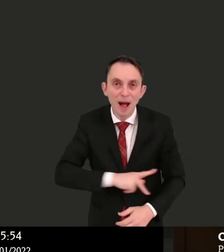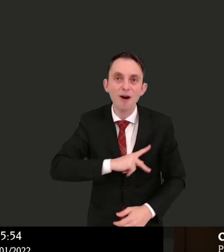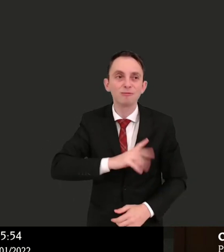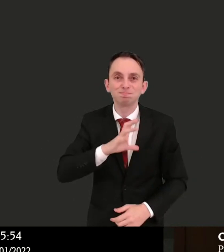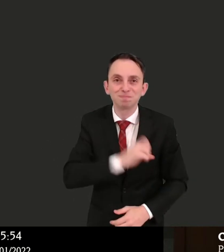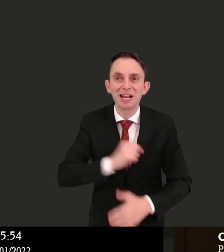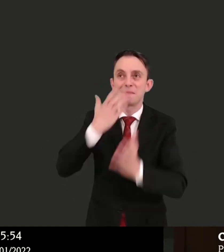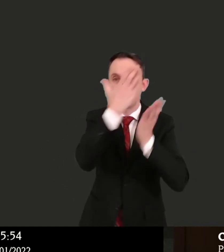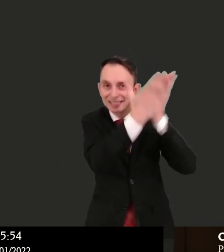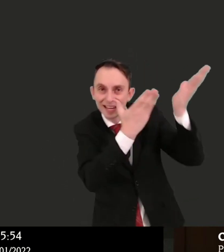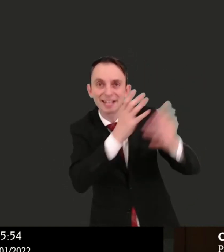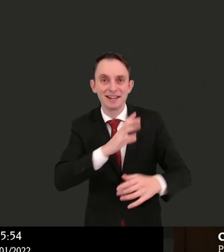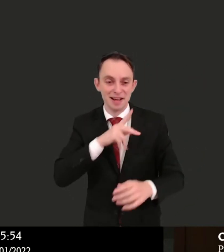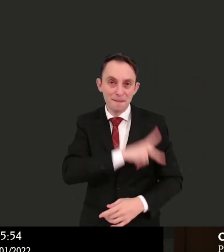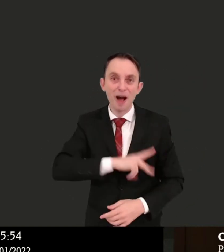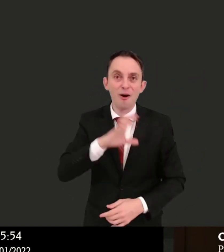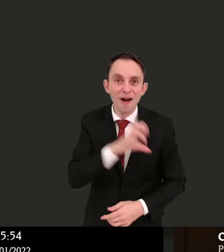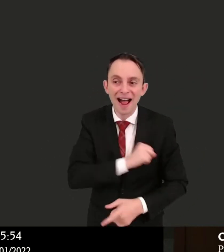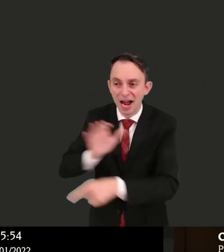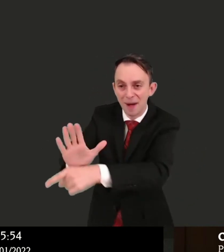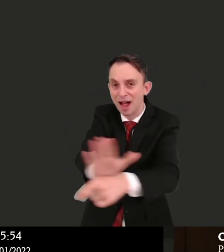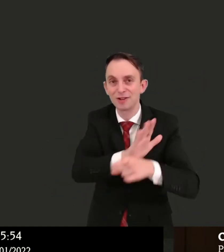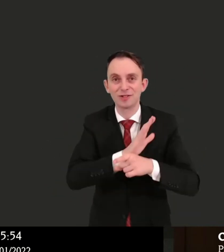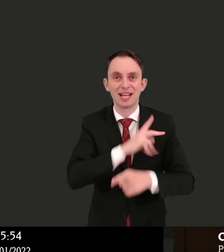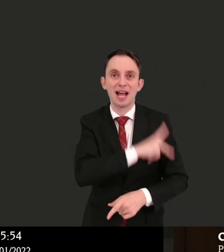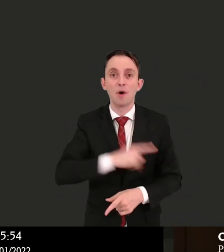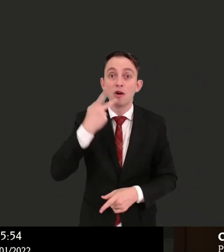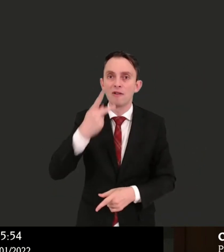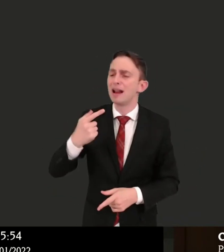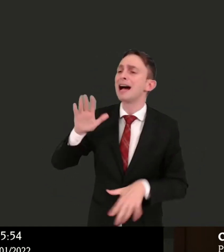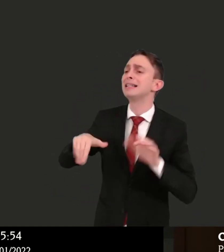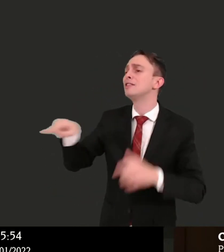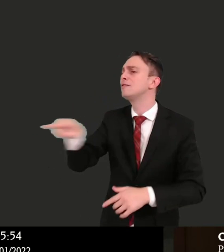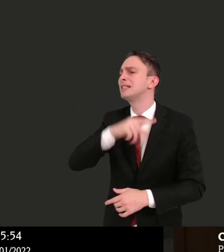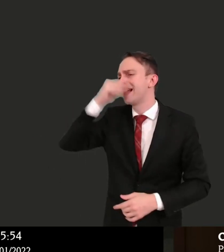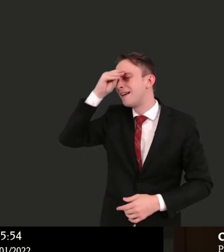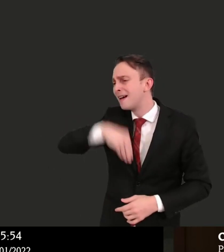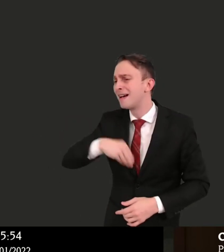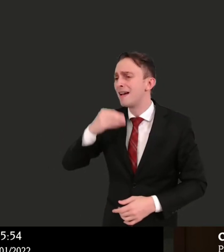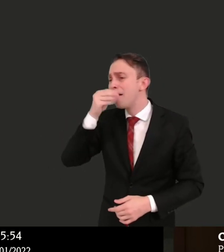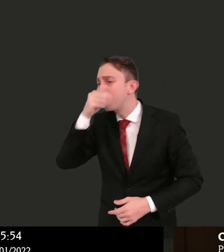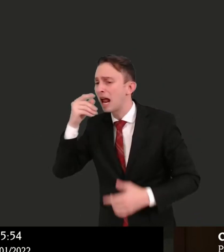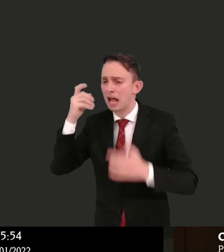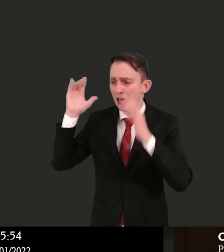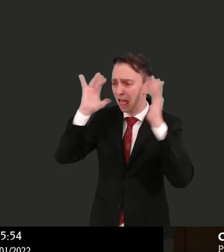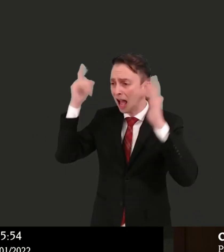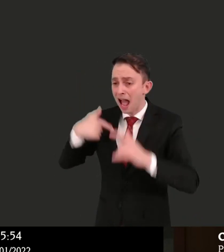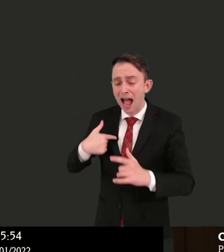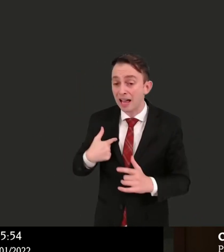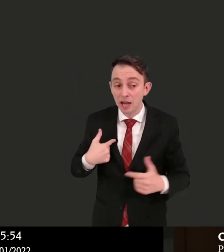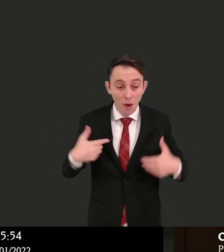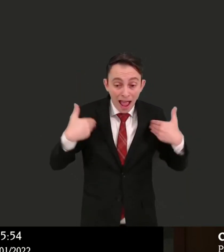tremor por fora e temor por dentro. Quando alguém fica fraco, eu perco o sono à noite. Quando alguém enfraquece, eu perco a minha alegria de